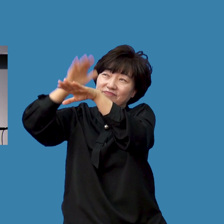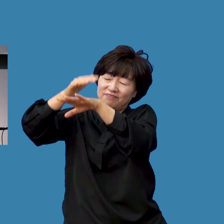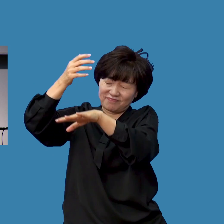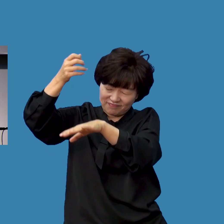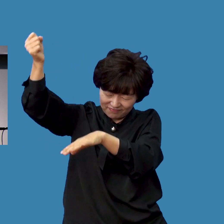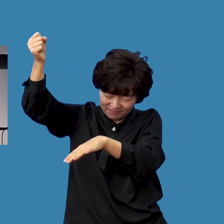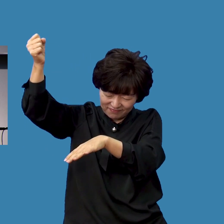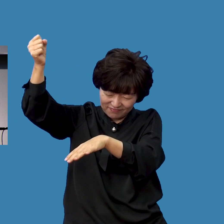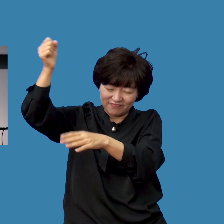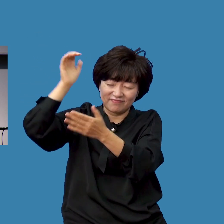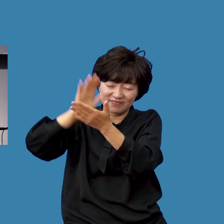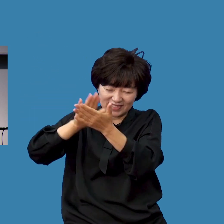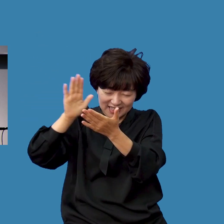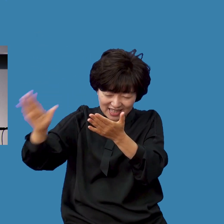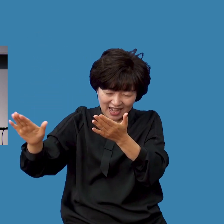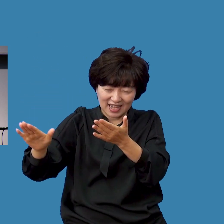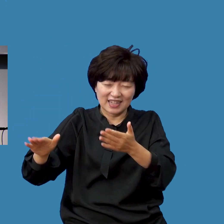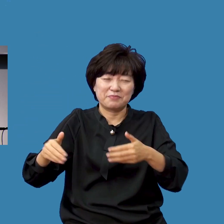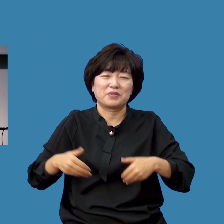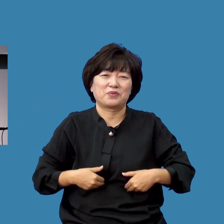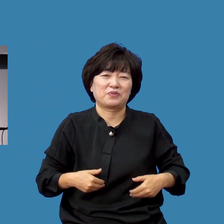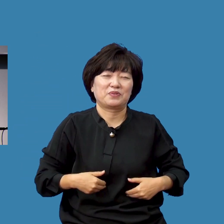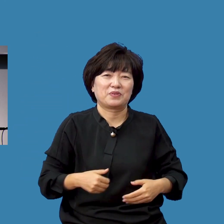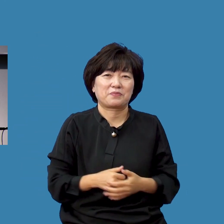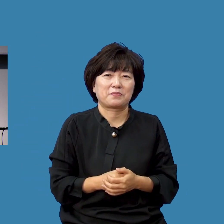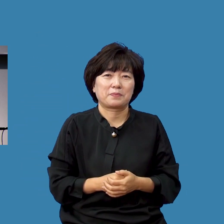일은 하나님이 하십니다 라고 하는 스피릿이에요.